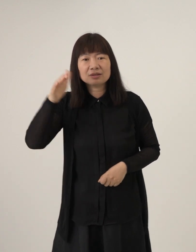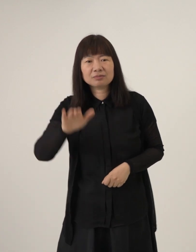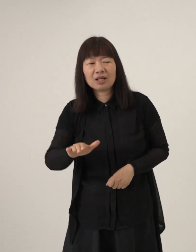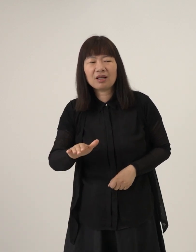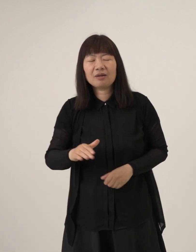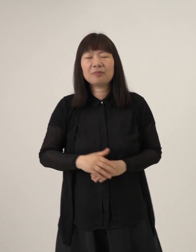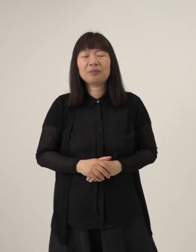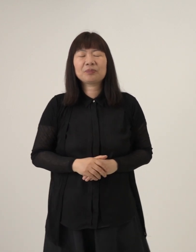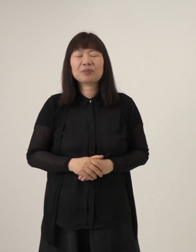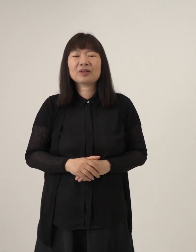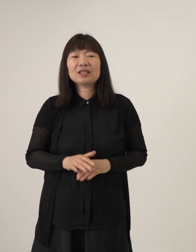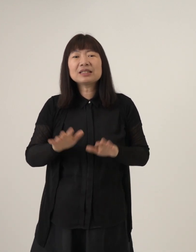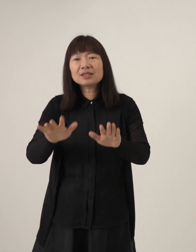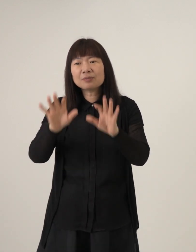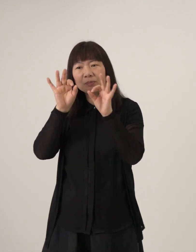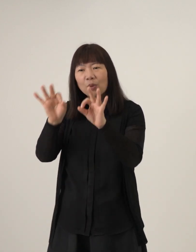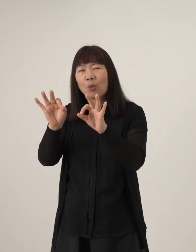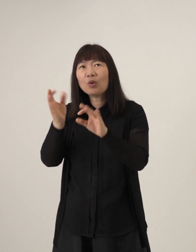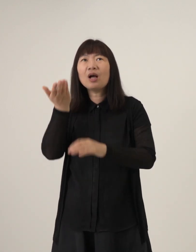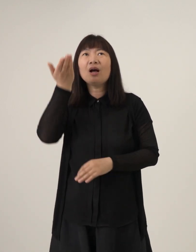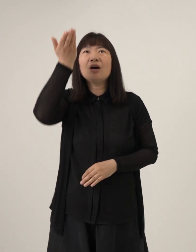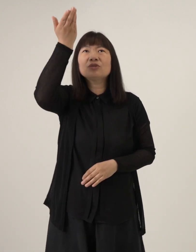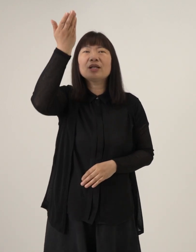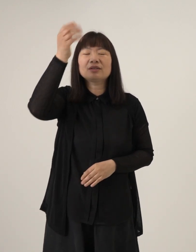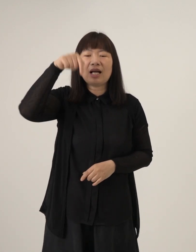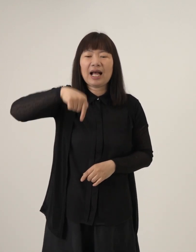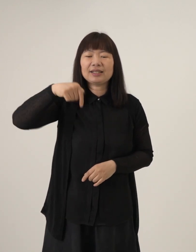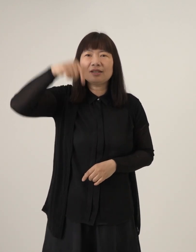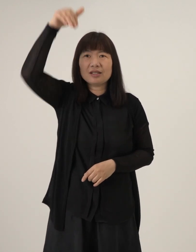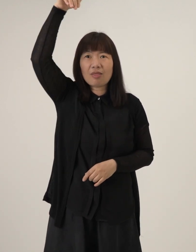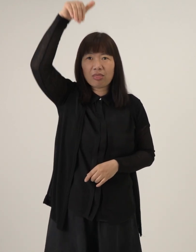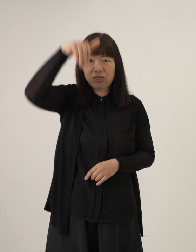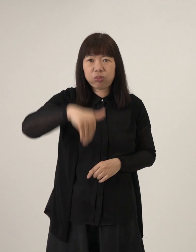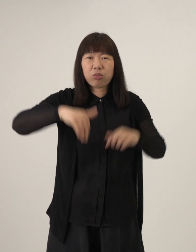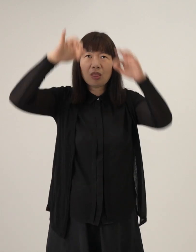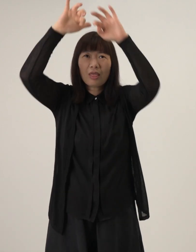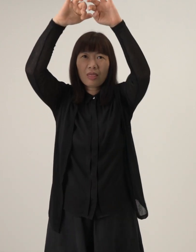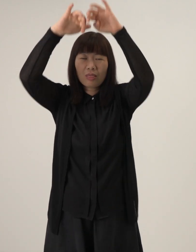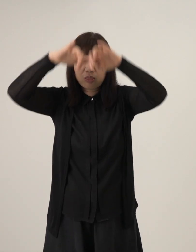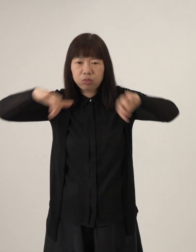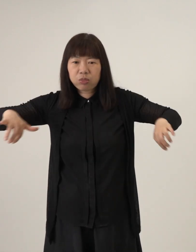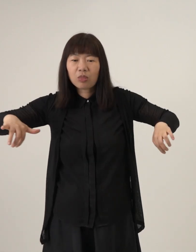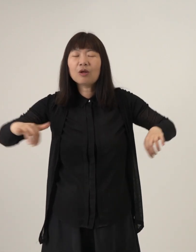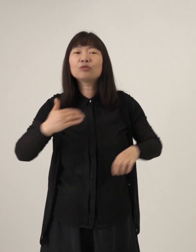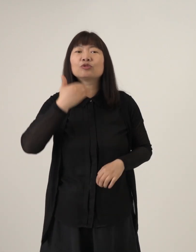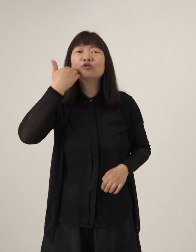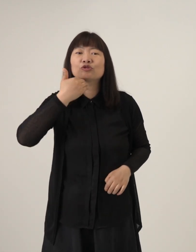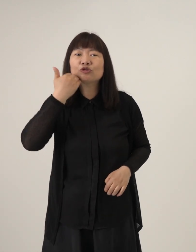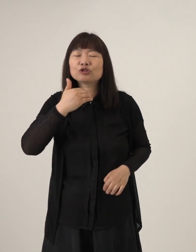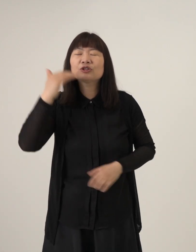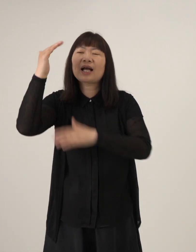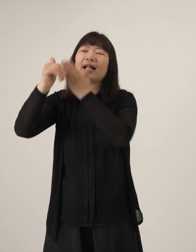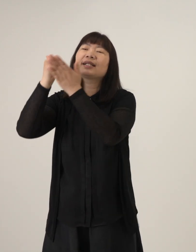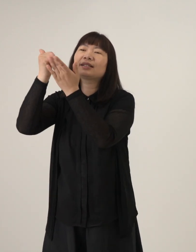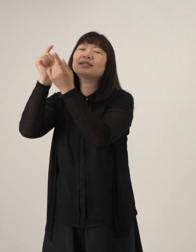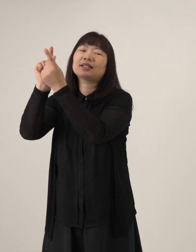이 휘장이 위에서 아래로 찢어졌다는 건 누가 찢었다는 얘기입니까?